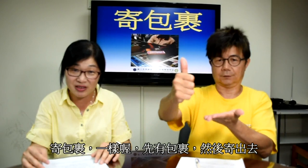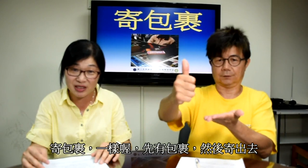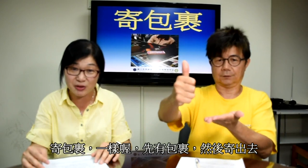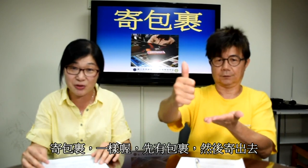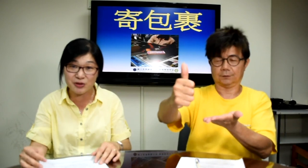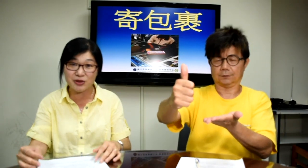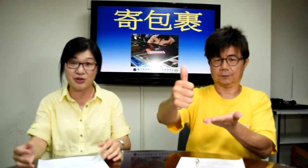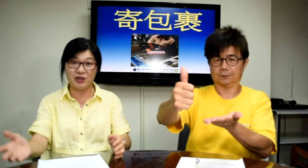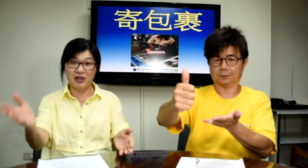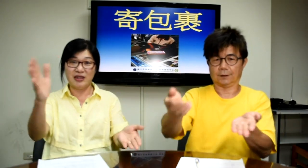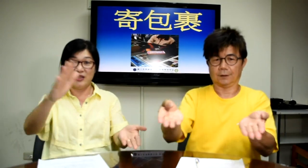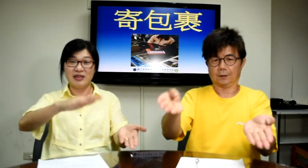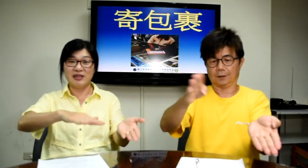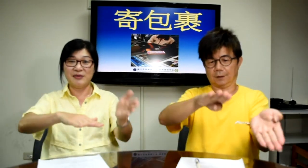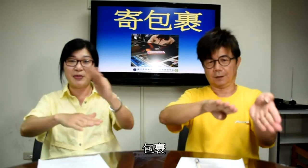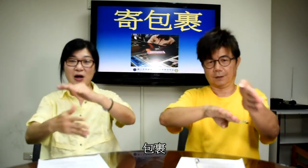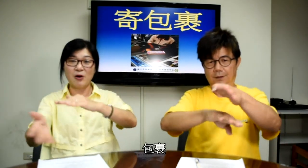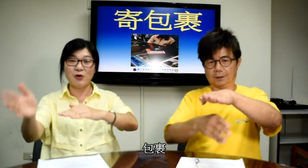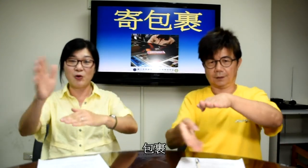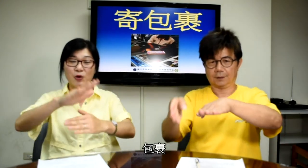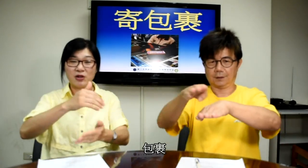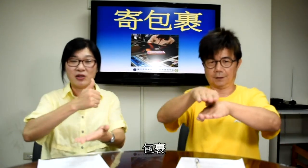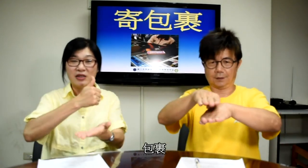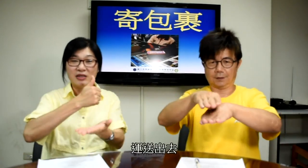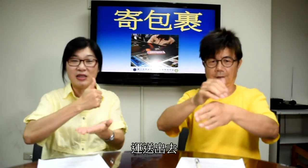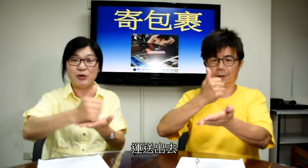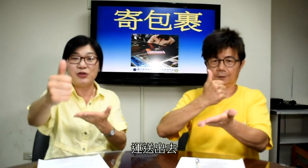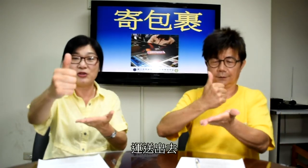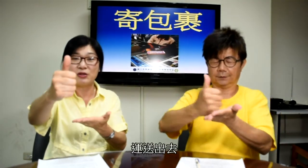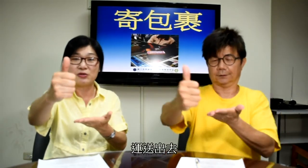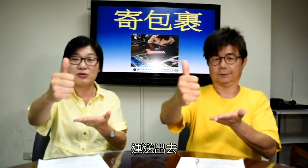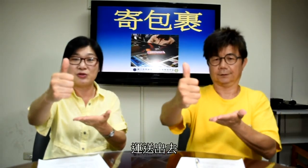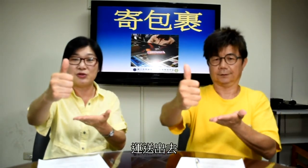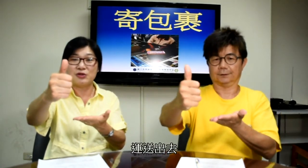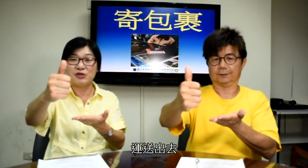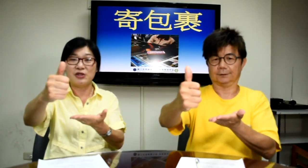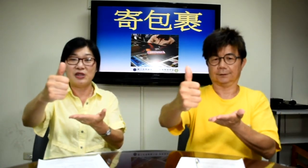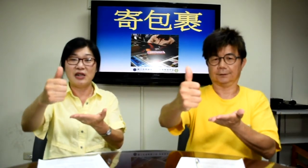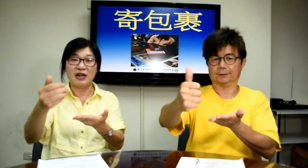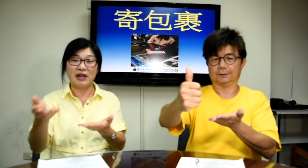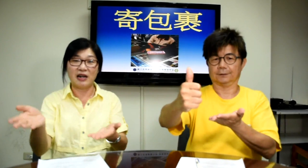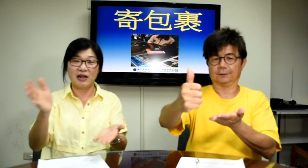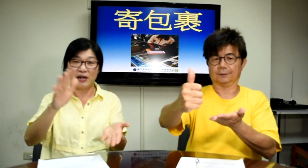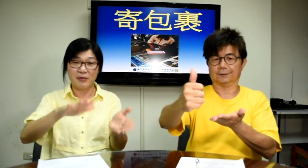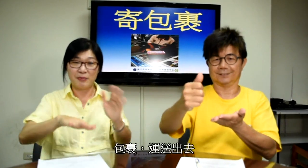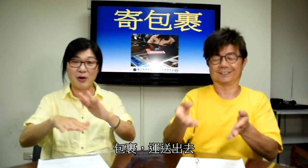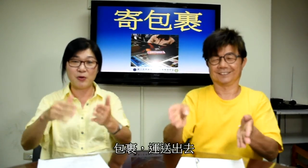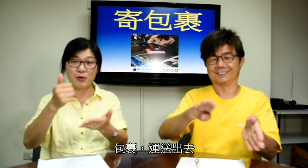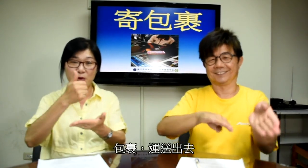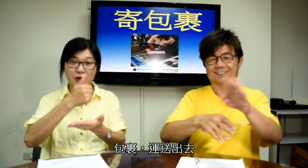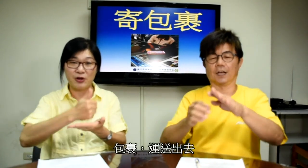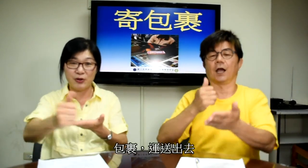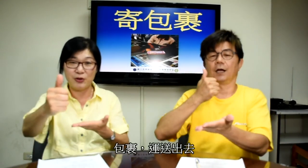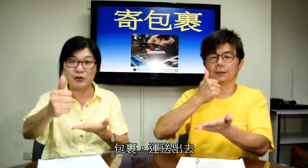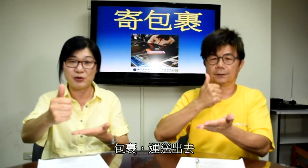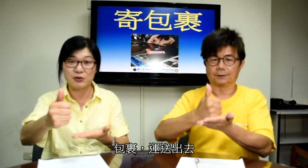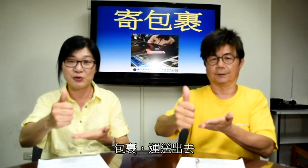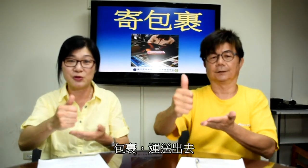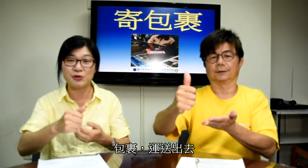出去。包裹运送出去，包裹运送出去，